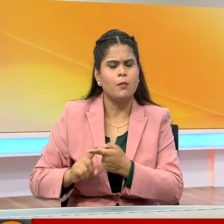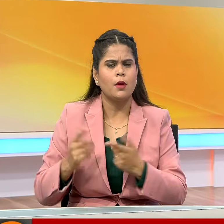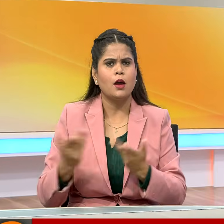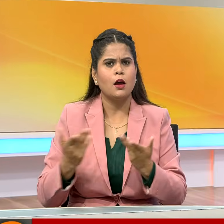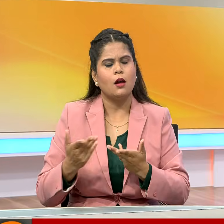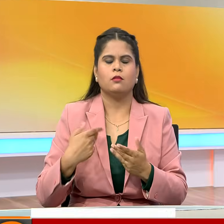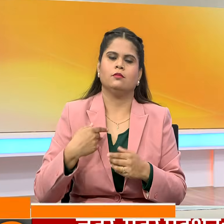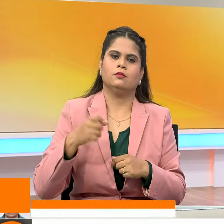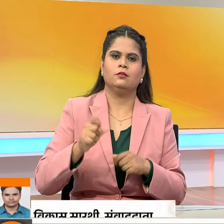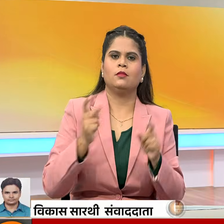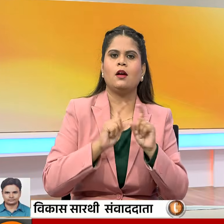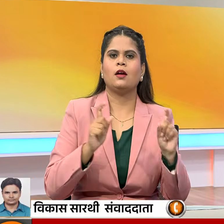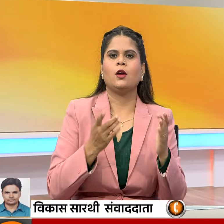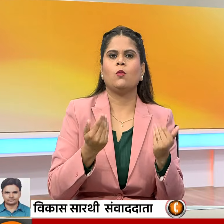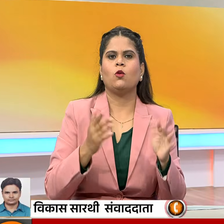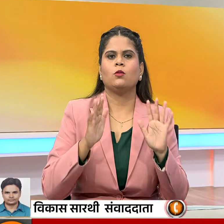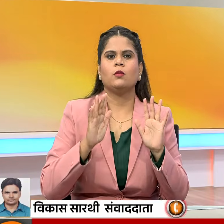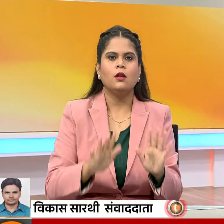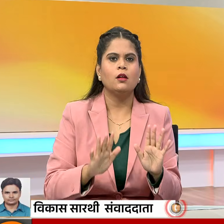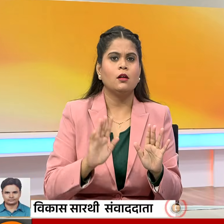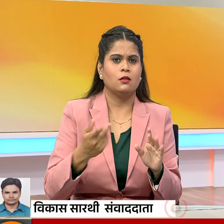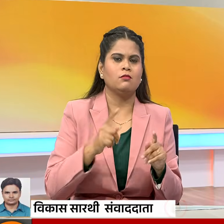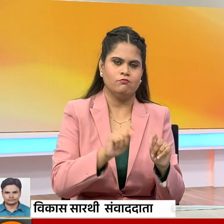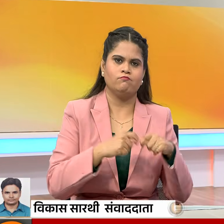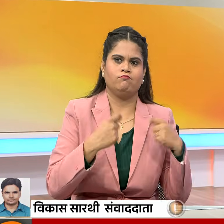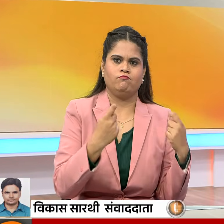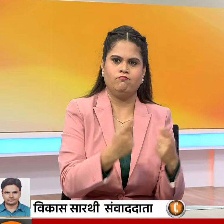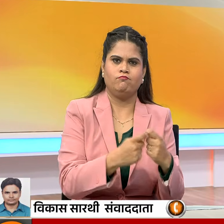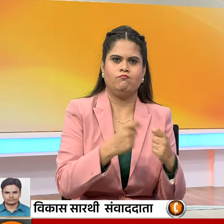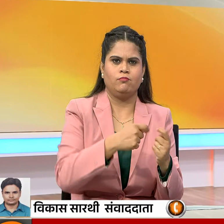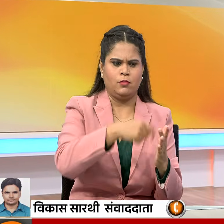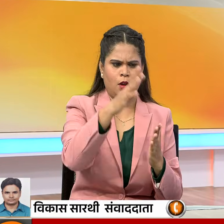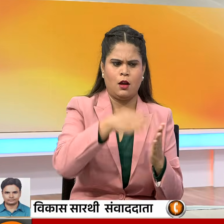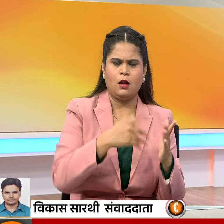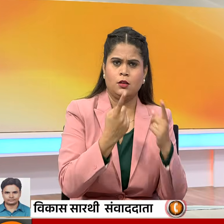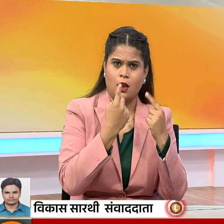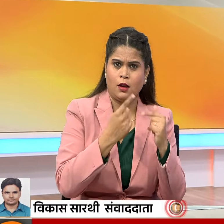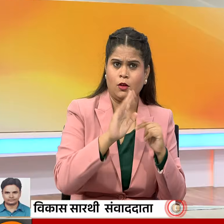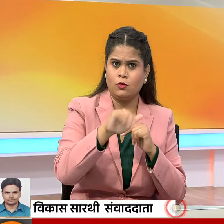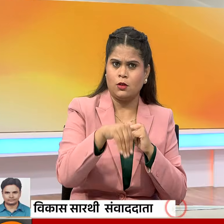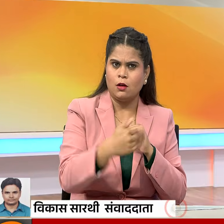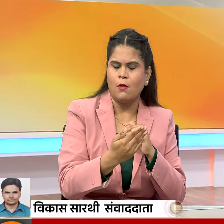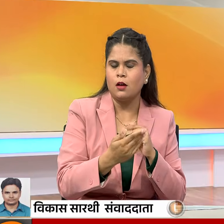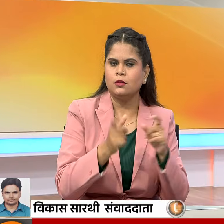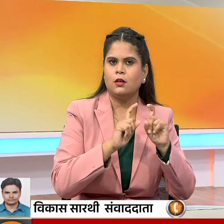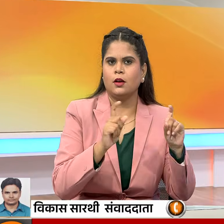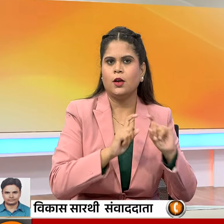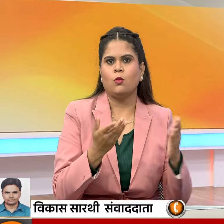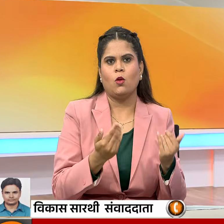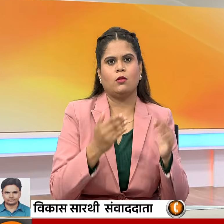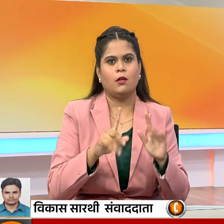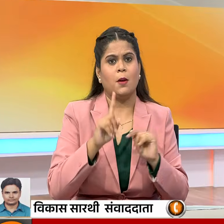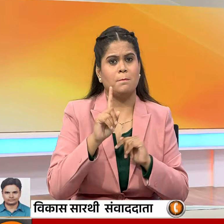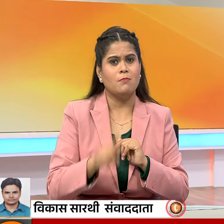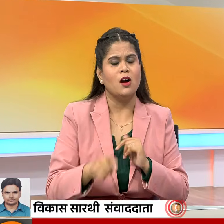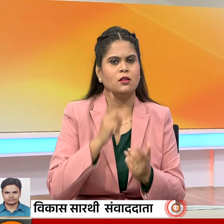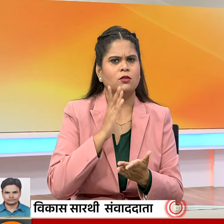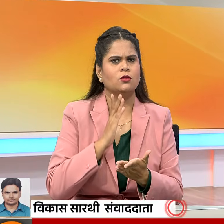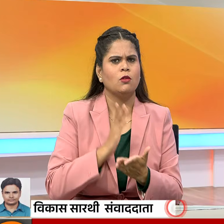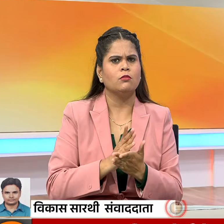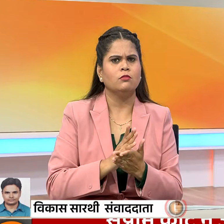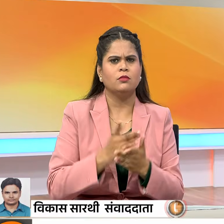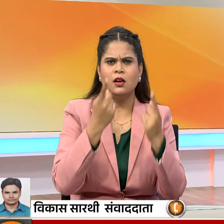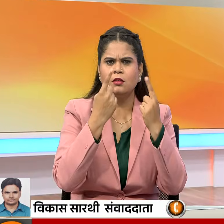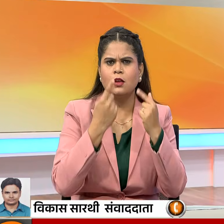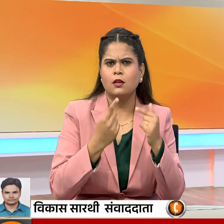मामले में क्या तथ्य थे वो कमेटी की रिपोर्ट आएगी तो बात साफ हो जाएगी। लेकिन कम से कम अब इस बात को लेकर के विराम लगना चाहिए कि जांच